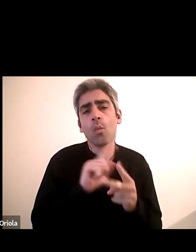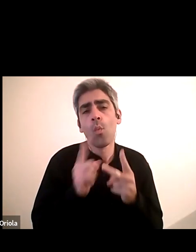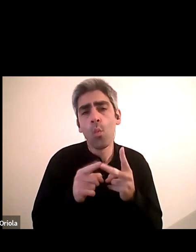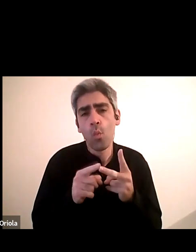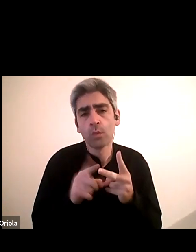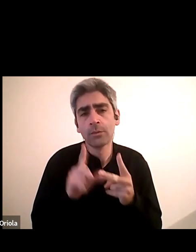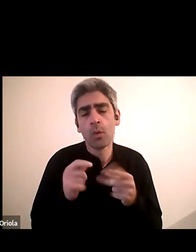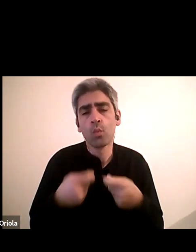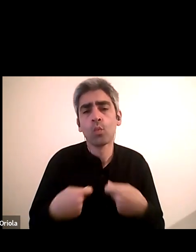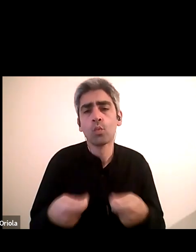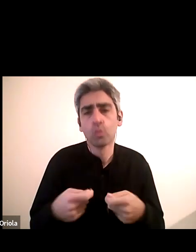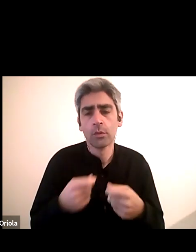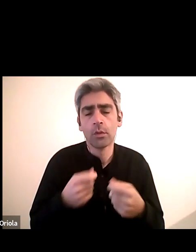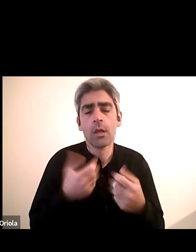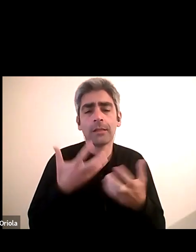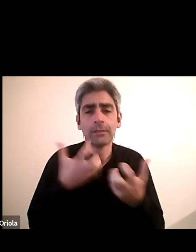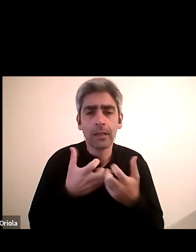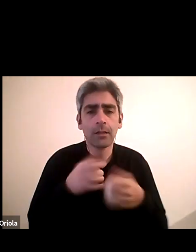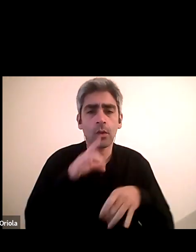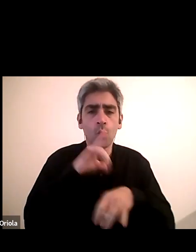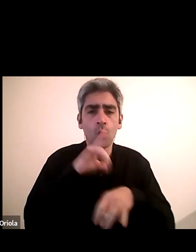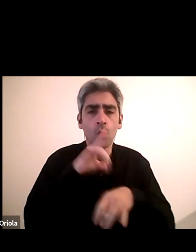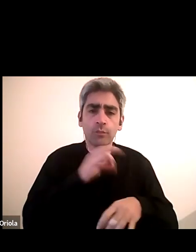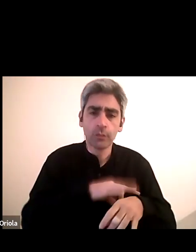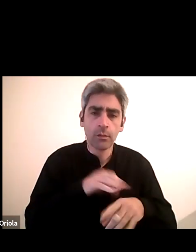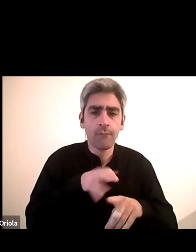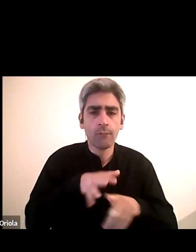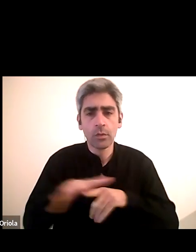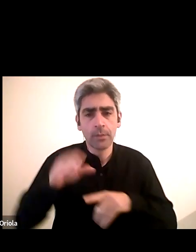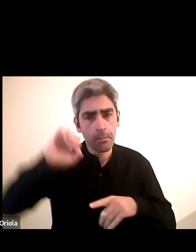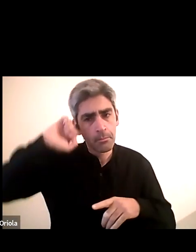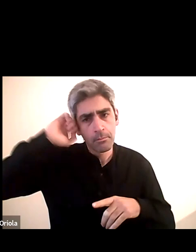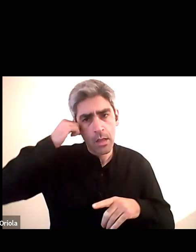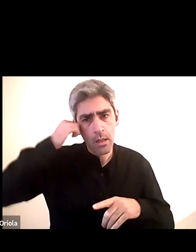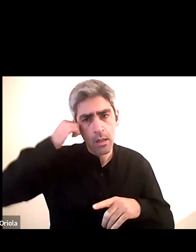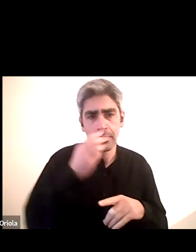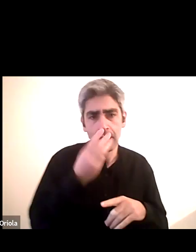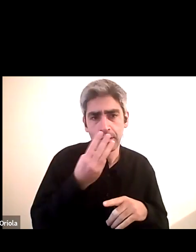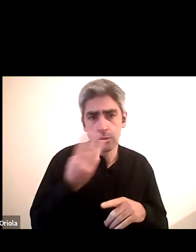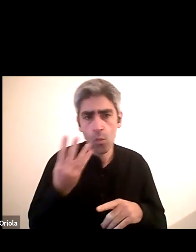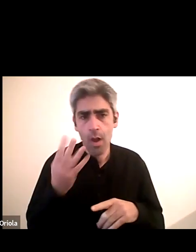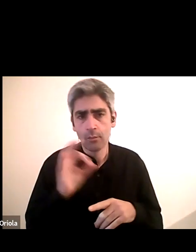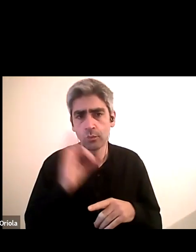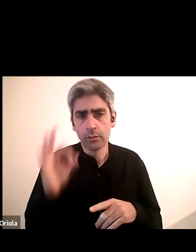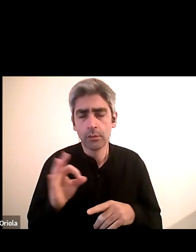os custos com acidentes e doenças profissionais têm um impacto entre 3 a 4% do produto interno bruto. Ou seja, 3